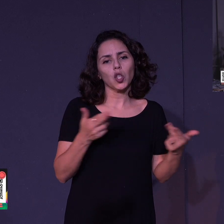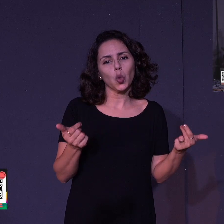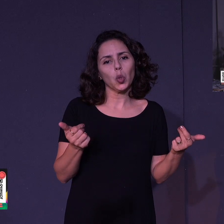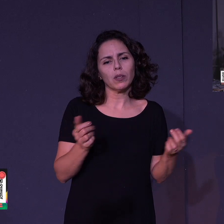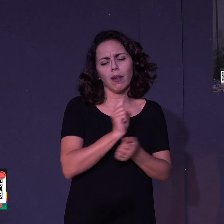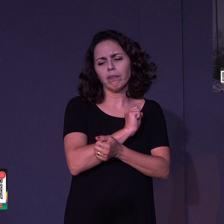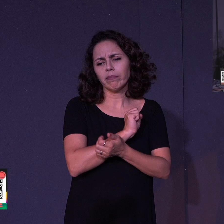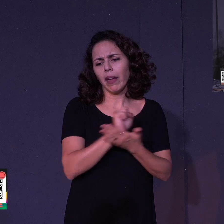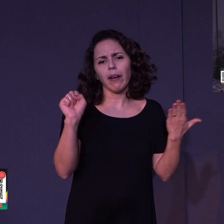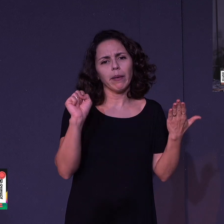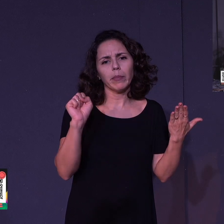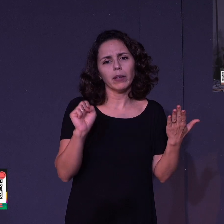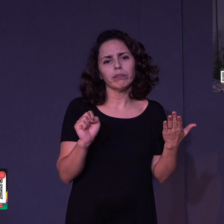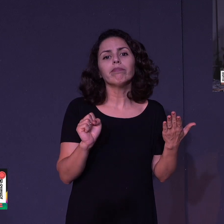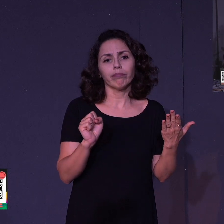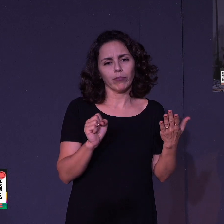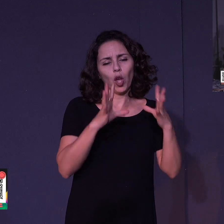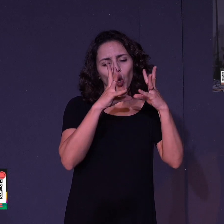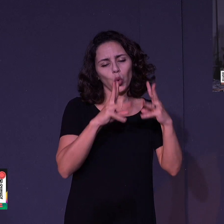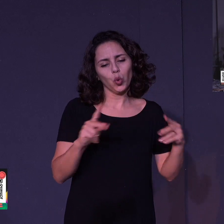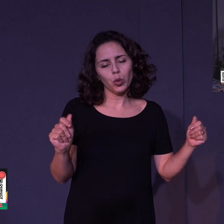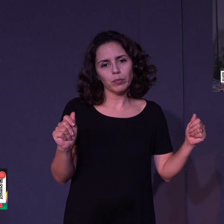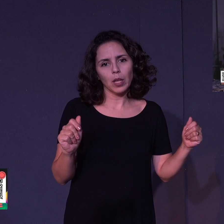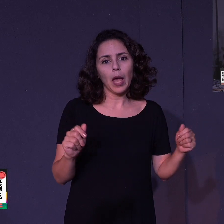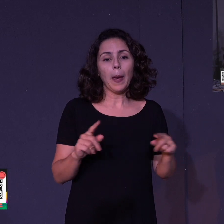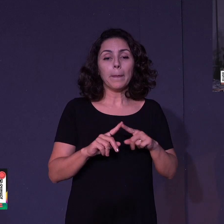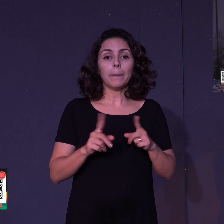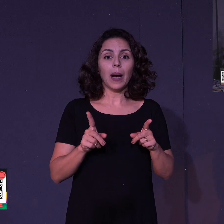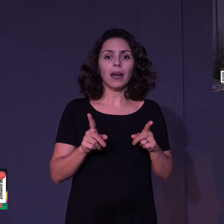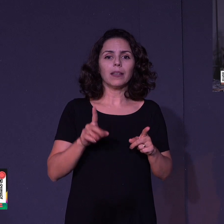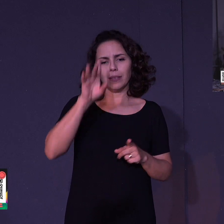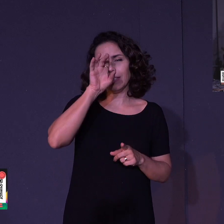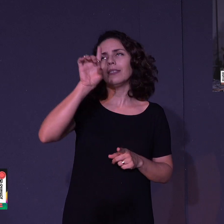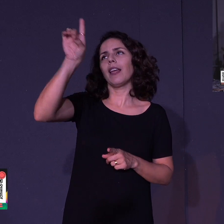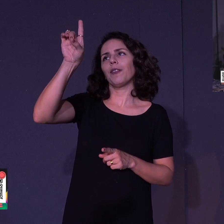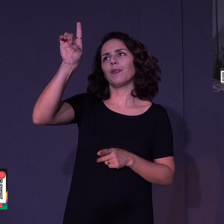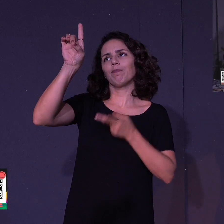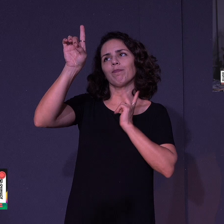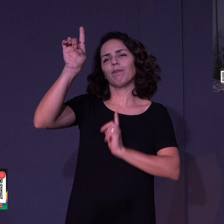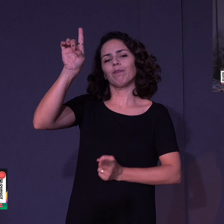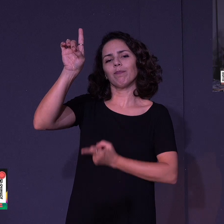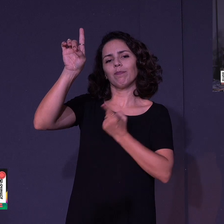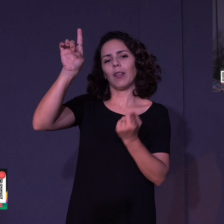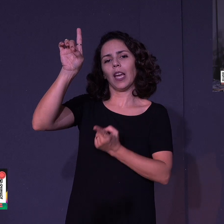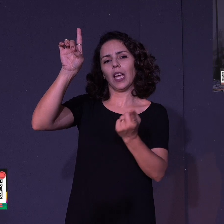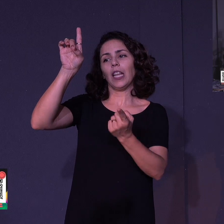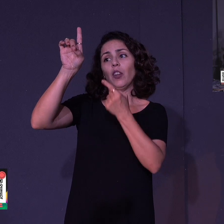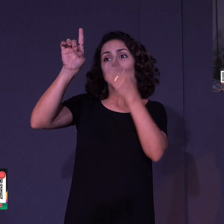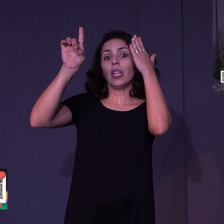das promessas que Ele tem na minha e na sua vida, Ele sabe até onde nós podemos caminhar. O Salmo 119,